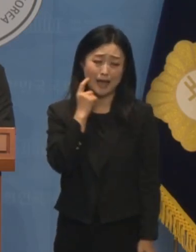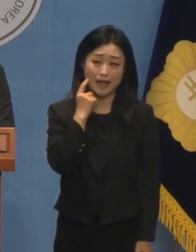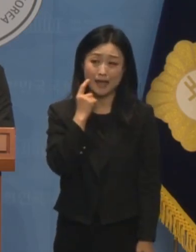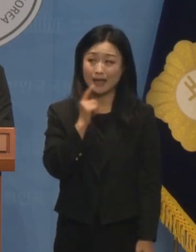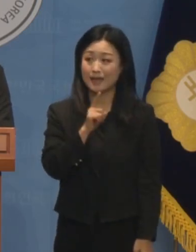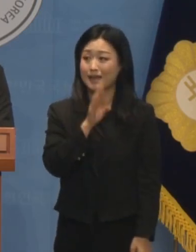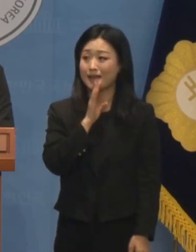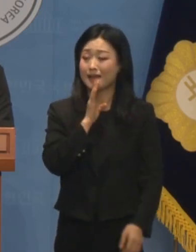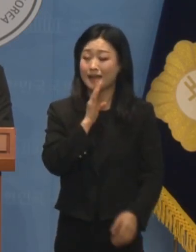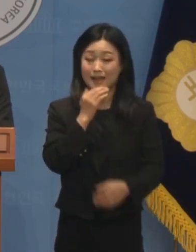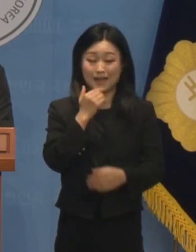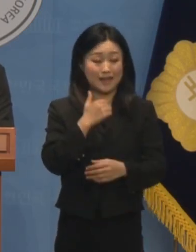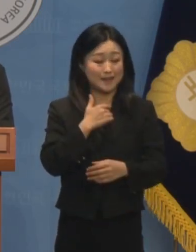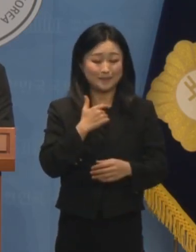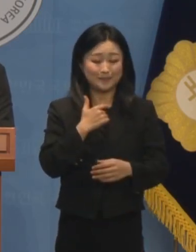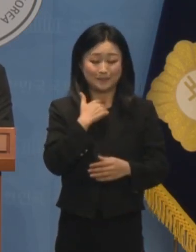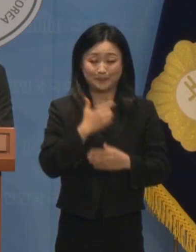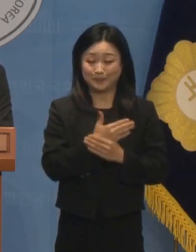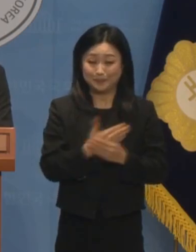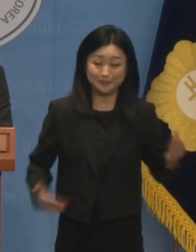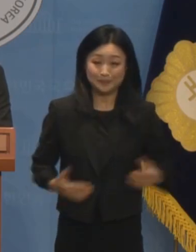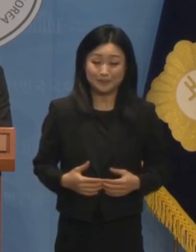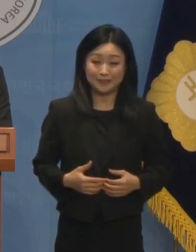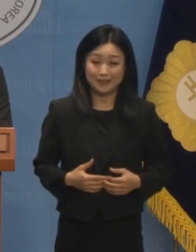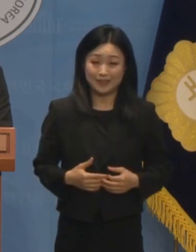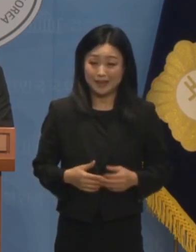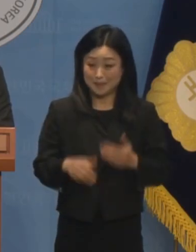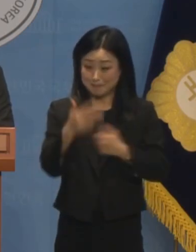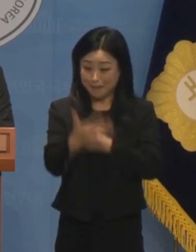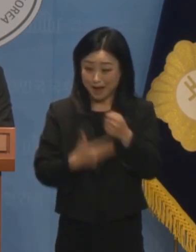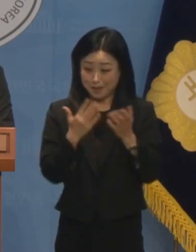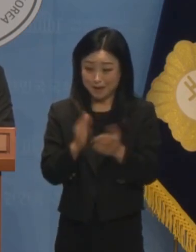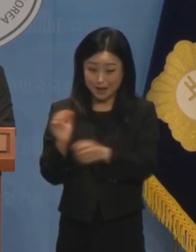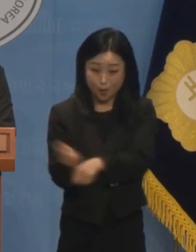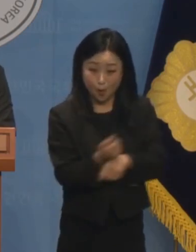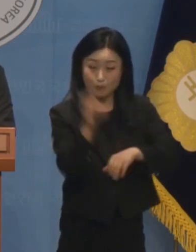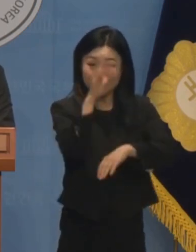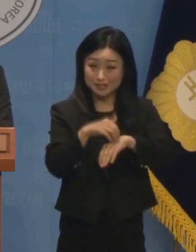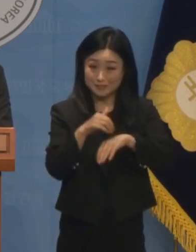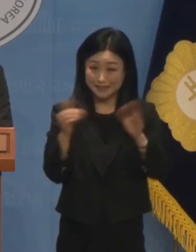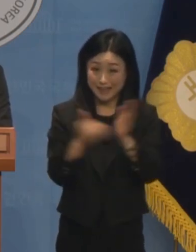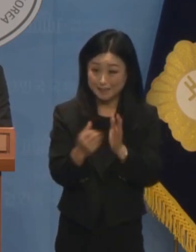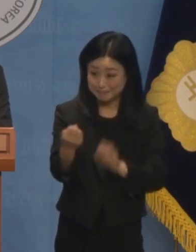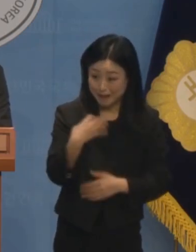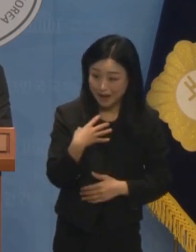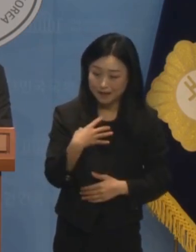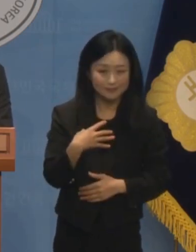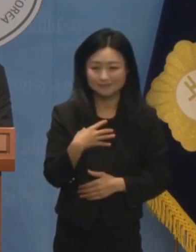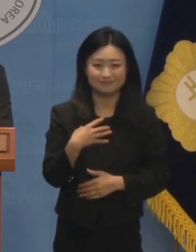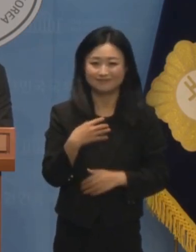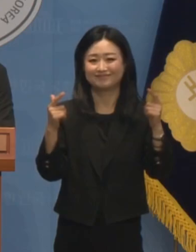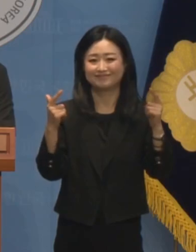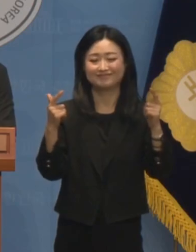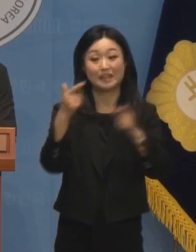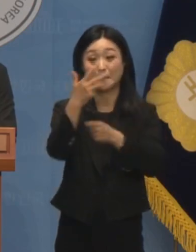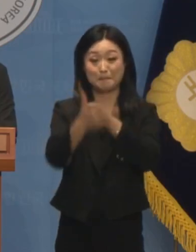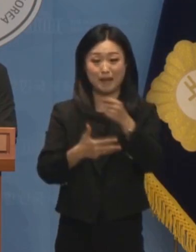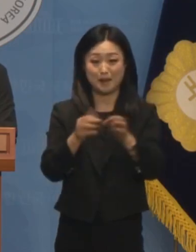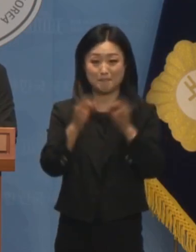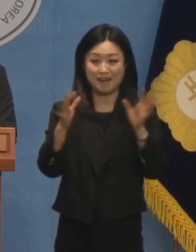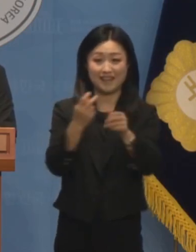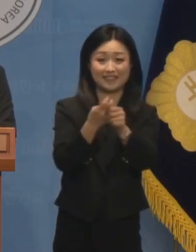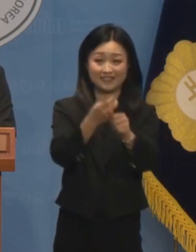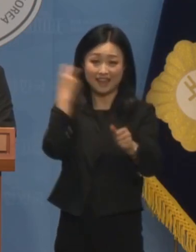정말 지긋지긋합니다. 8년 만에 골프 연습을 다시 시작했다고요? 아니요. 8년 만